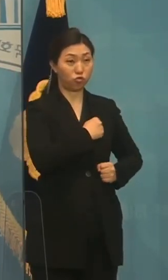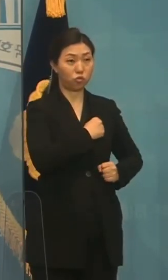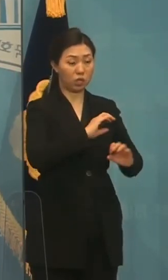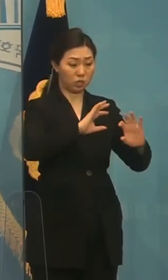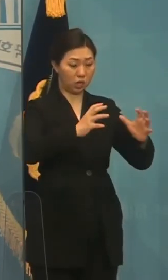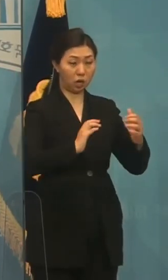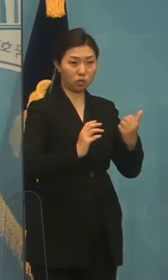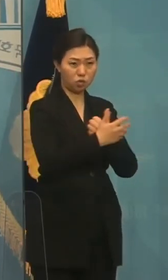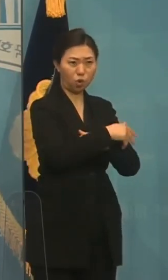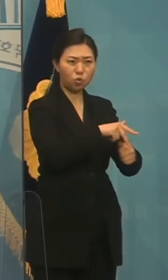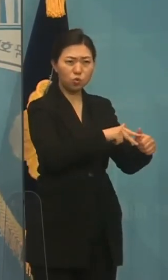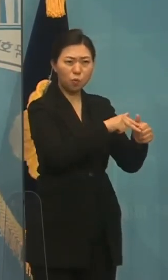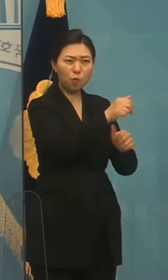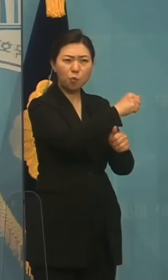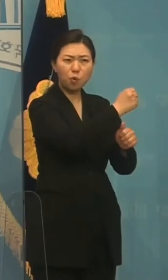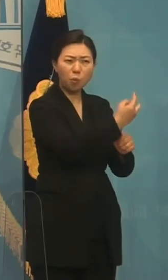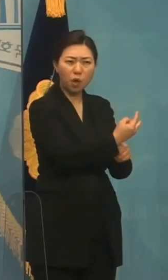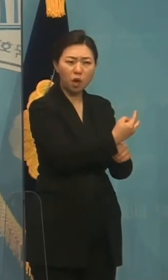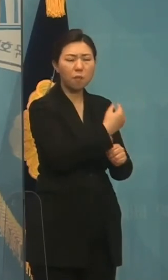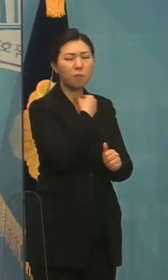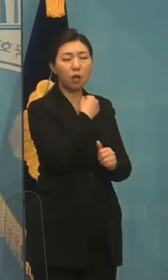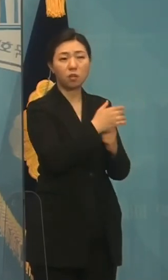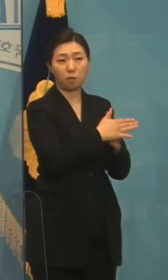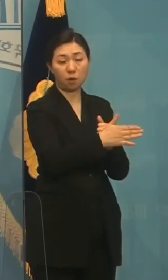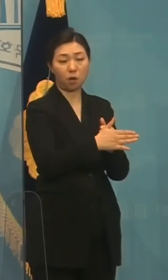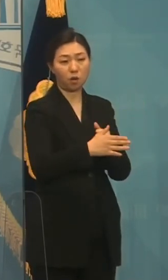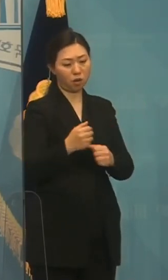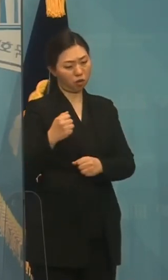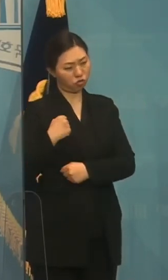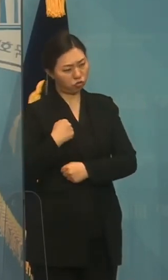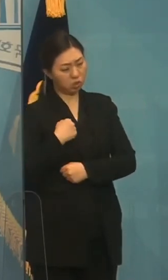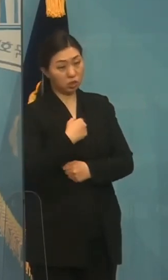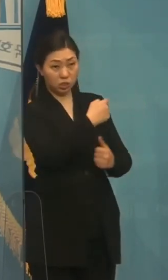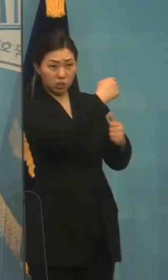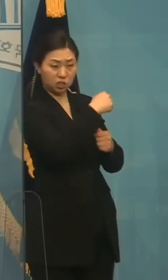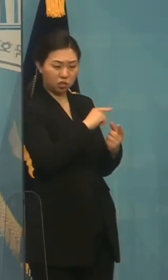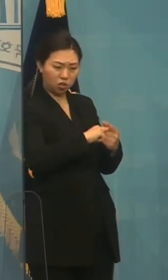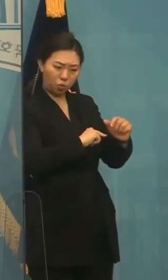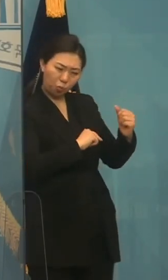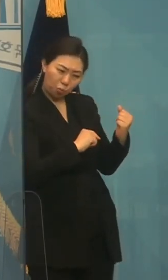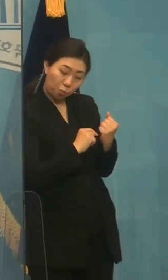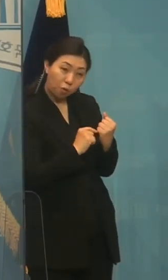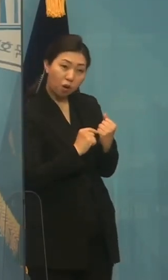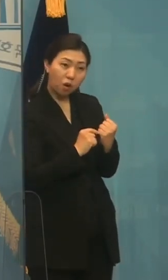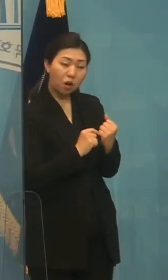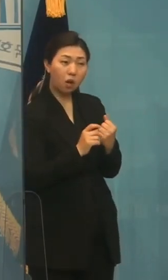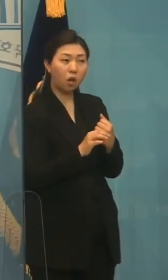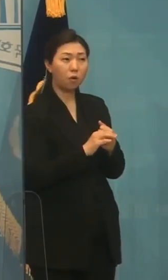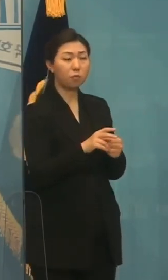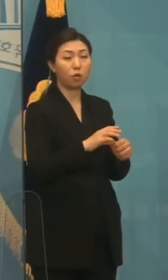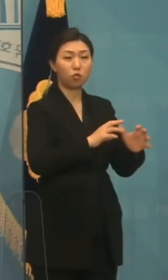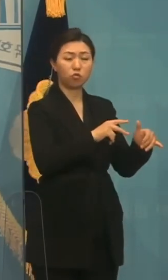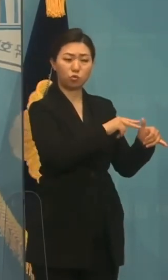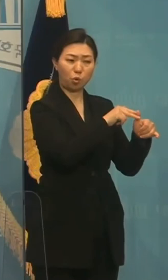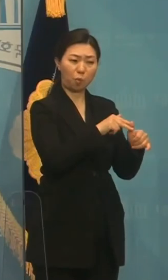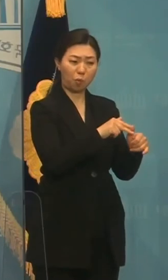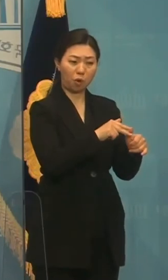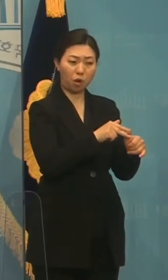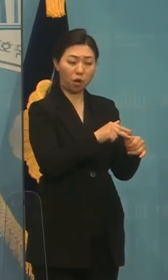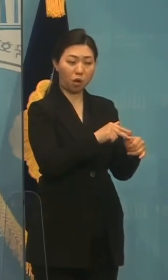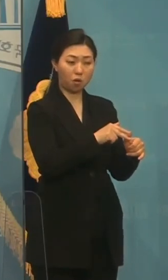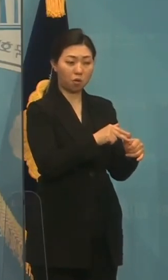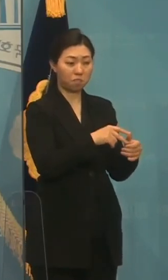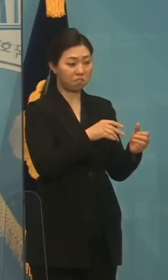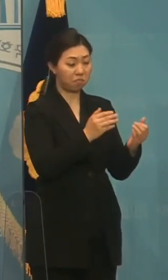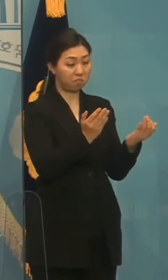의해서 과연 군이 국정원 요구를 수용한 것인지 제가 군 생활을 했지만 국정원에서 비합리적인 요구를 한다고 해서